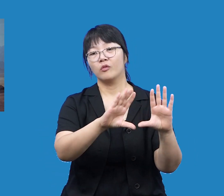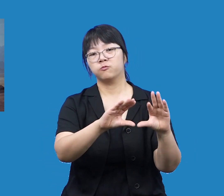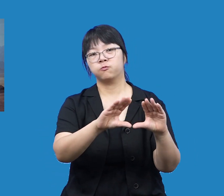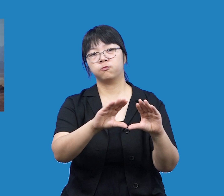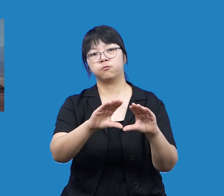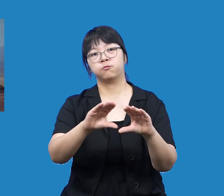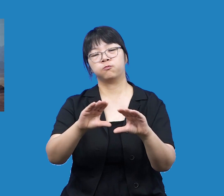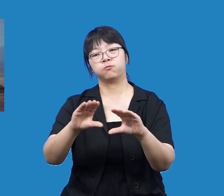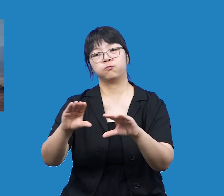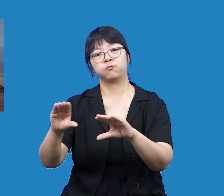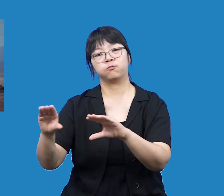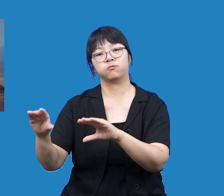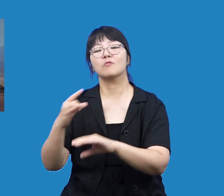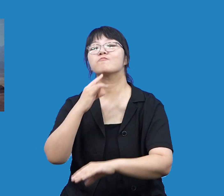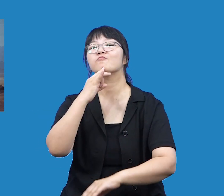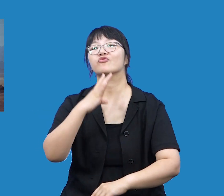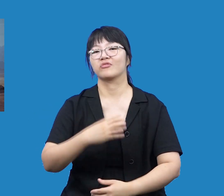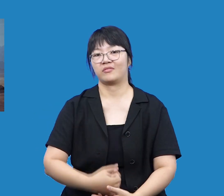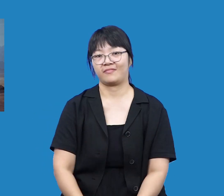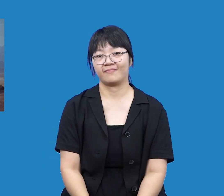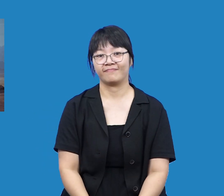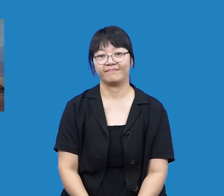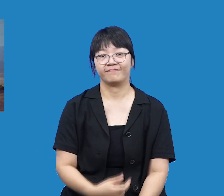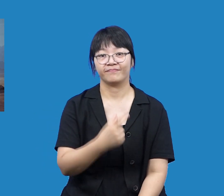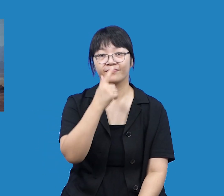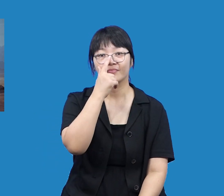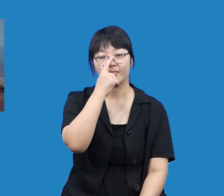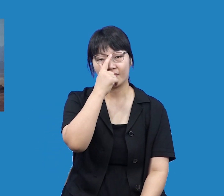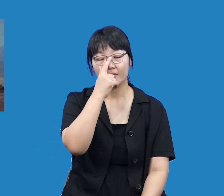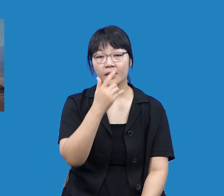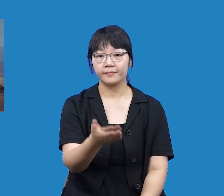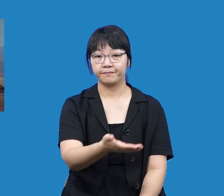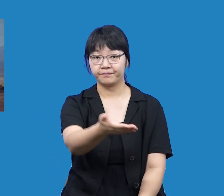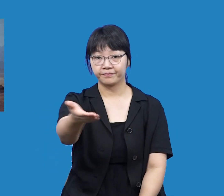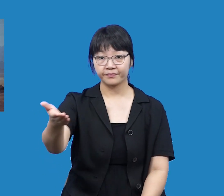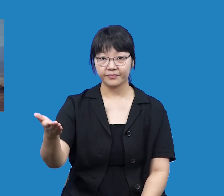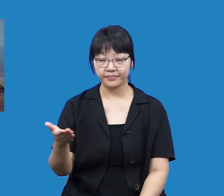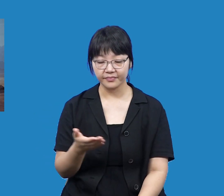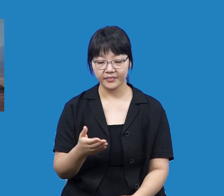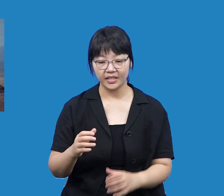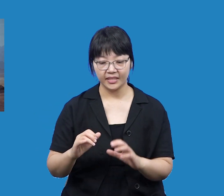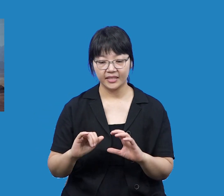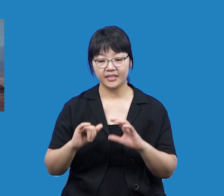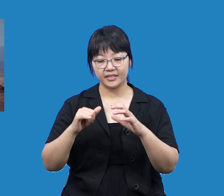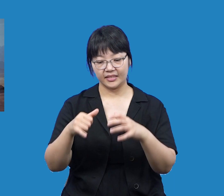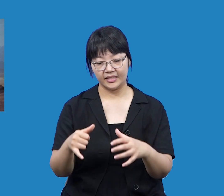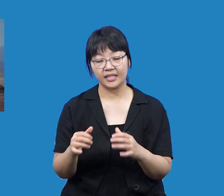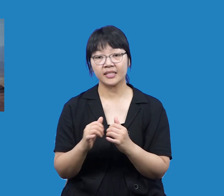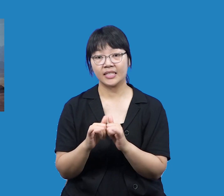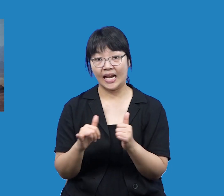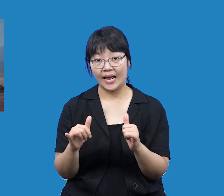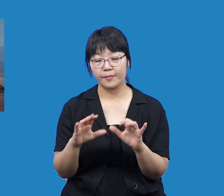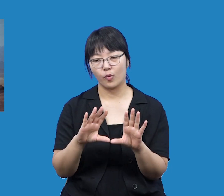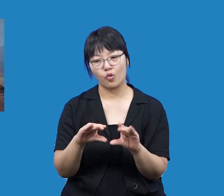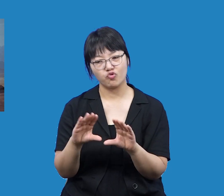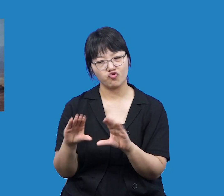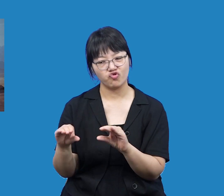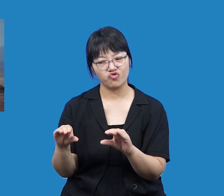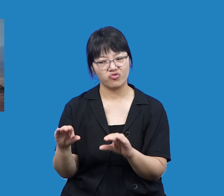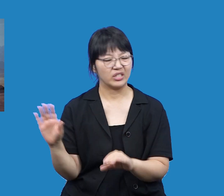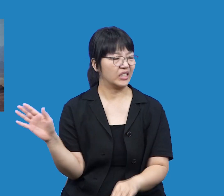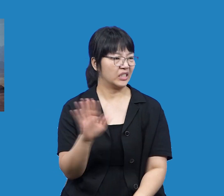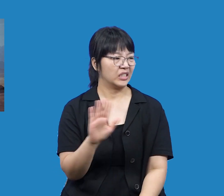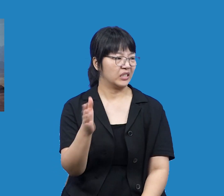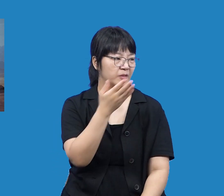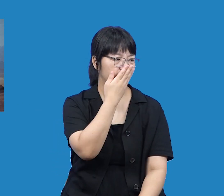나타나고 있습니다. 여러분, 이 시대를 살아가는 인생들이, 사람들이 온유를 추구하지 못하는